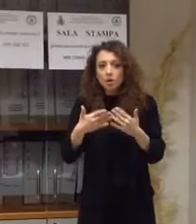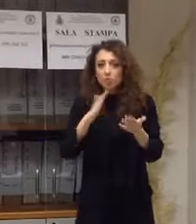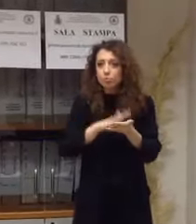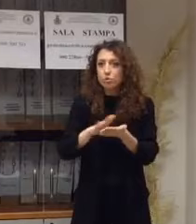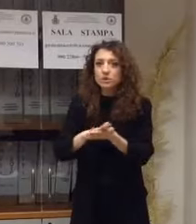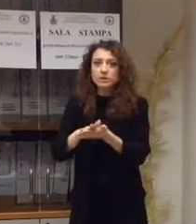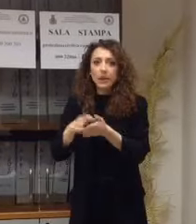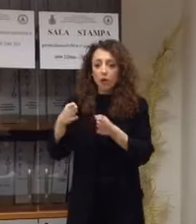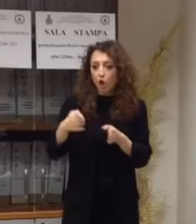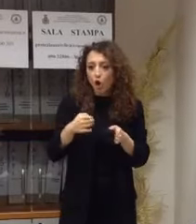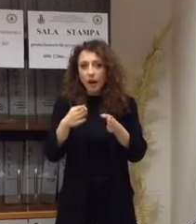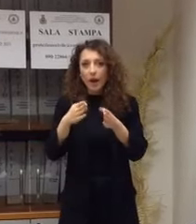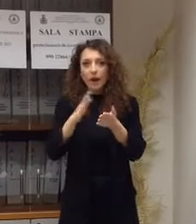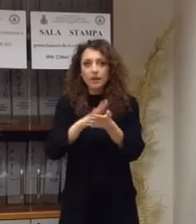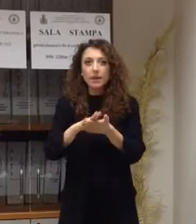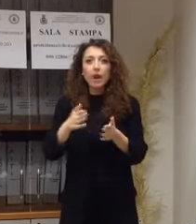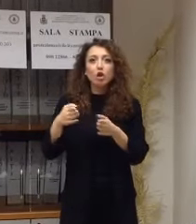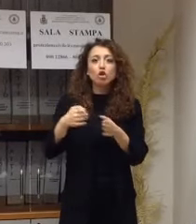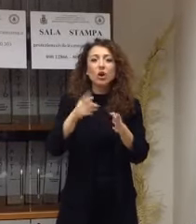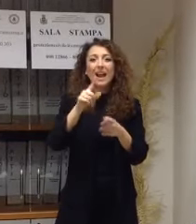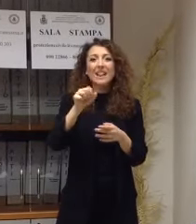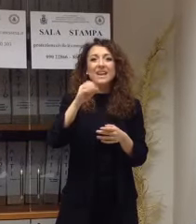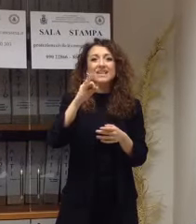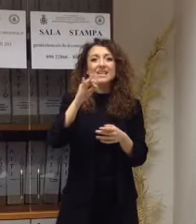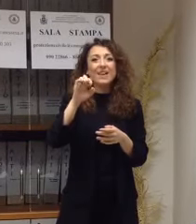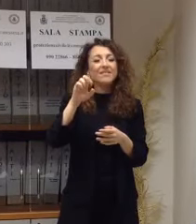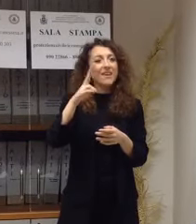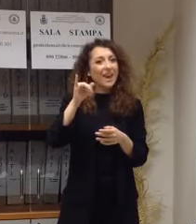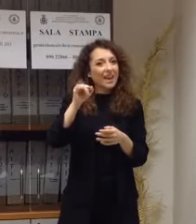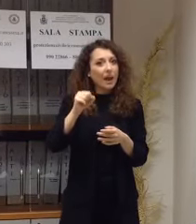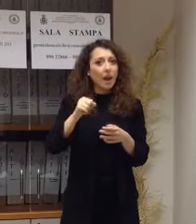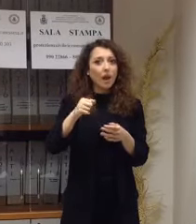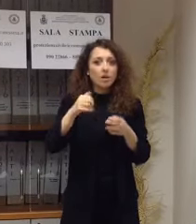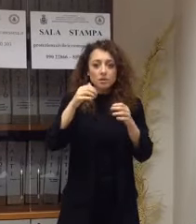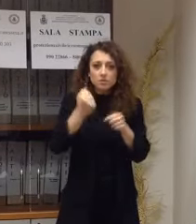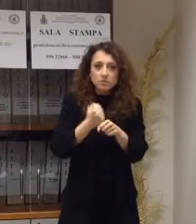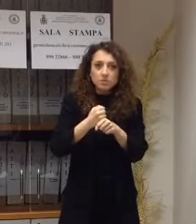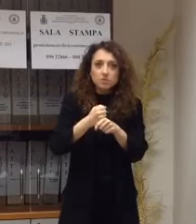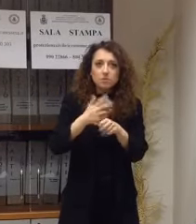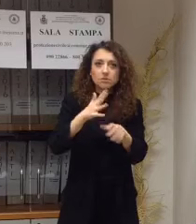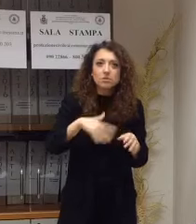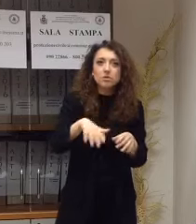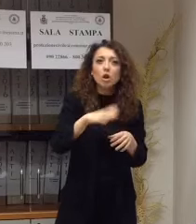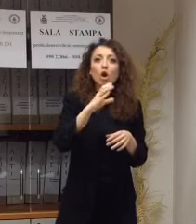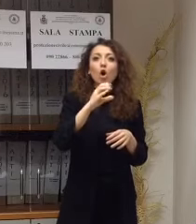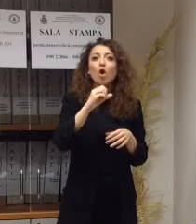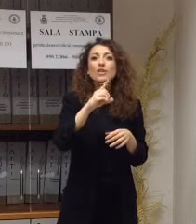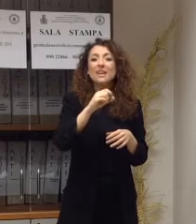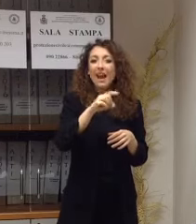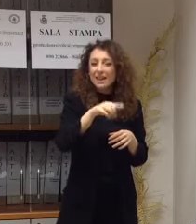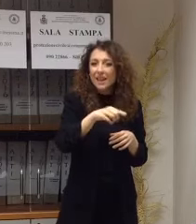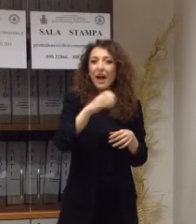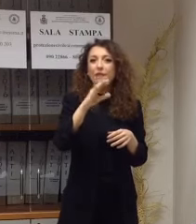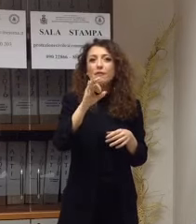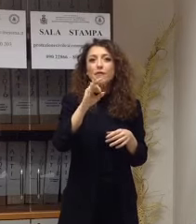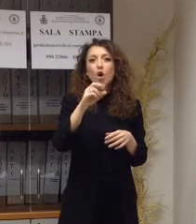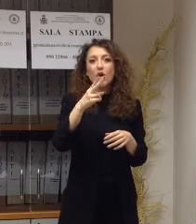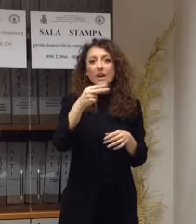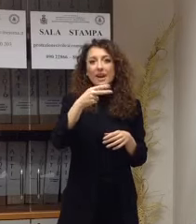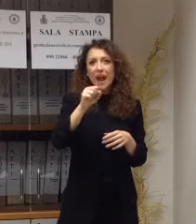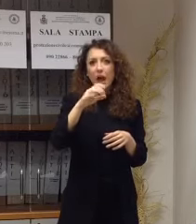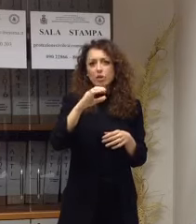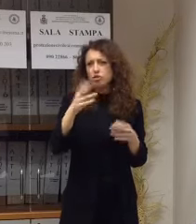dei torrenti. Il torrente Zafferia oggi è stato oggetto di interventi in contrada Fornace e contrada Monalla, interventi che non venivano effettuati